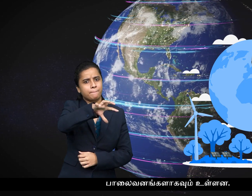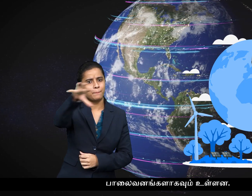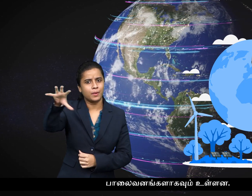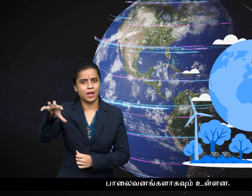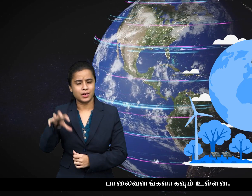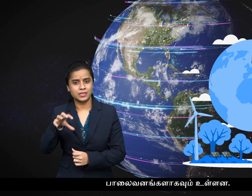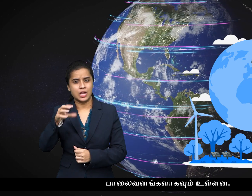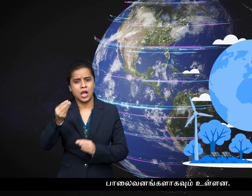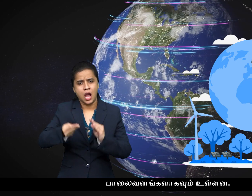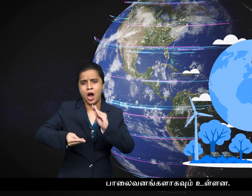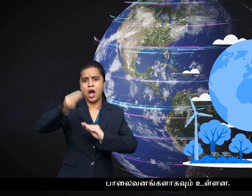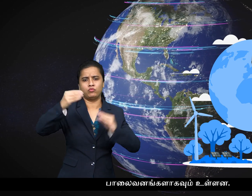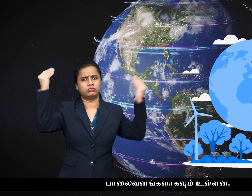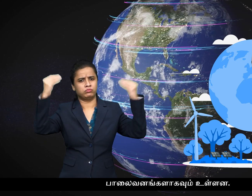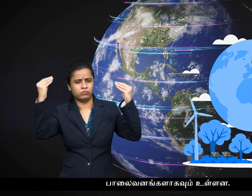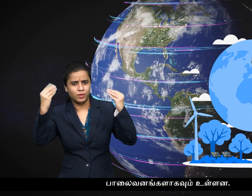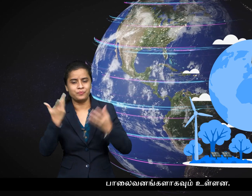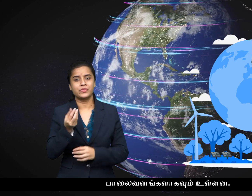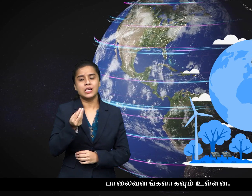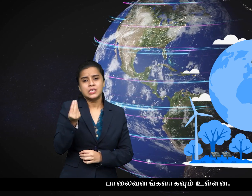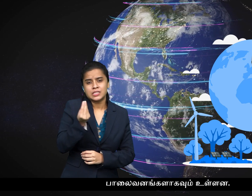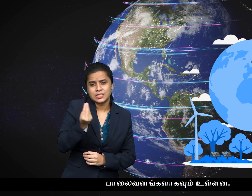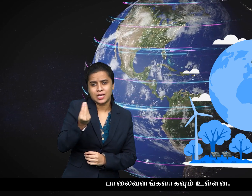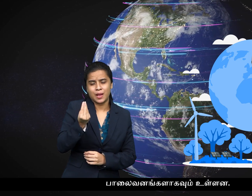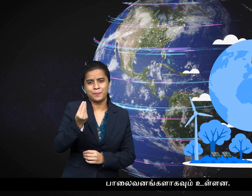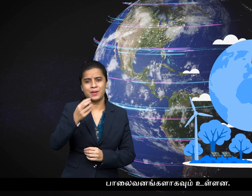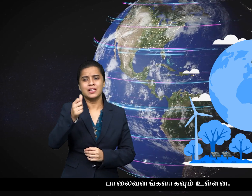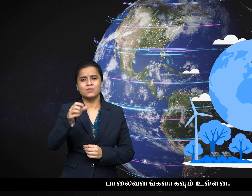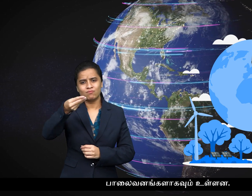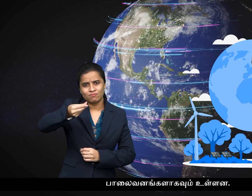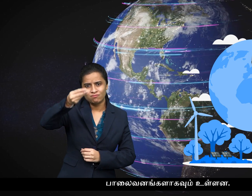சில பாலைவனங்களாகவும் உள்ளன.